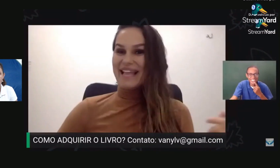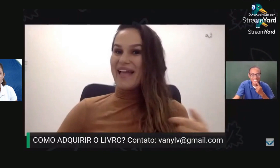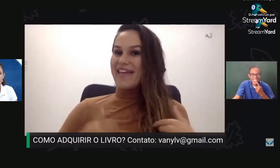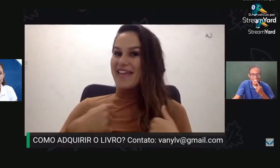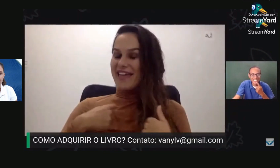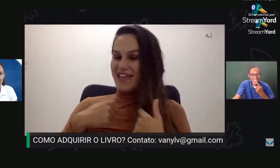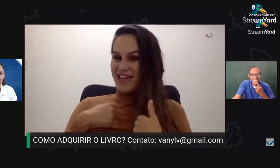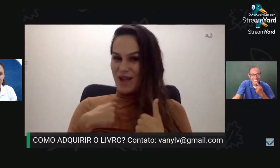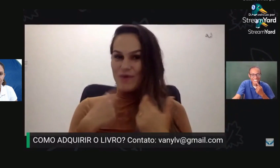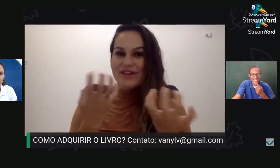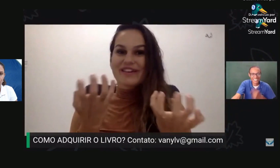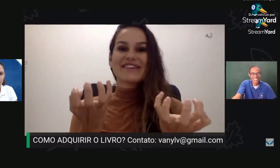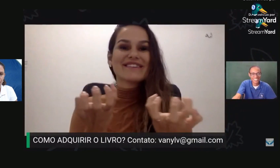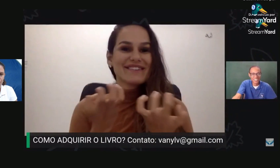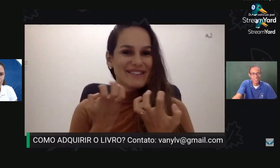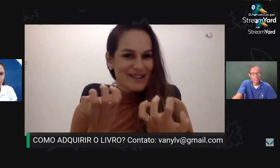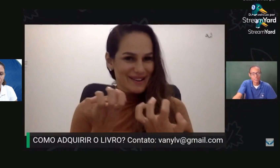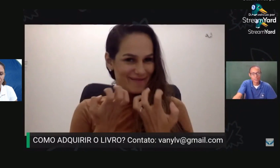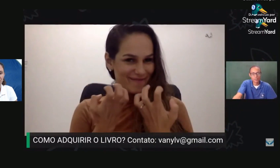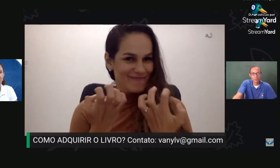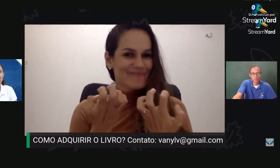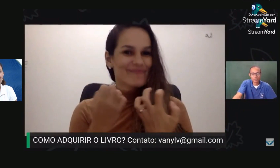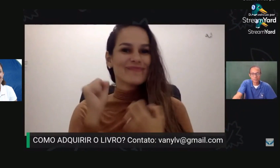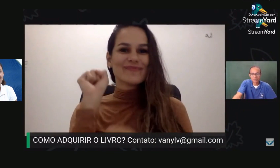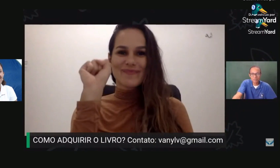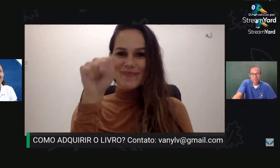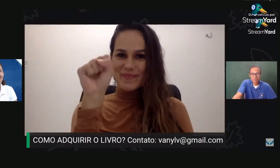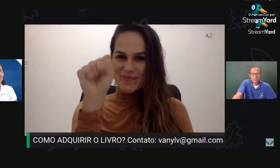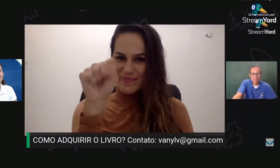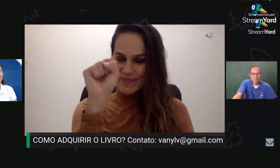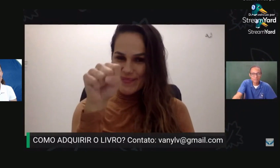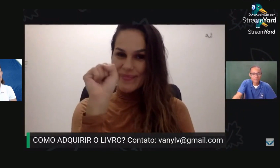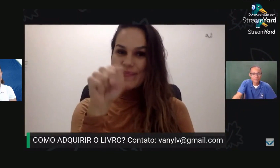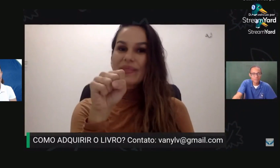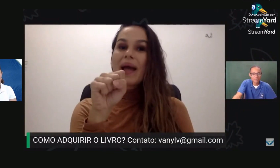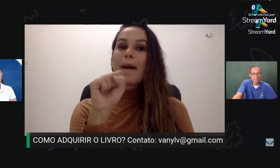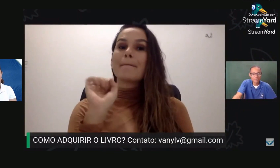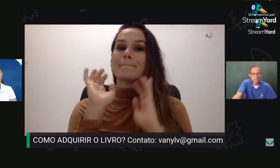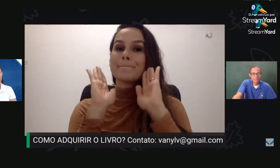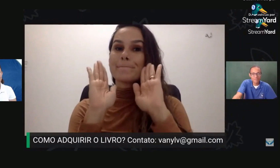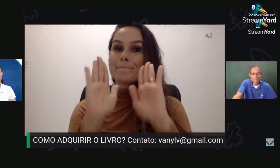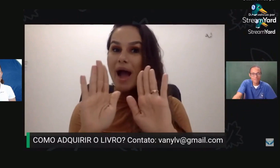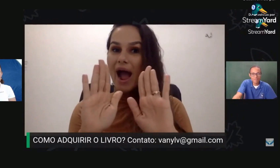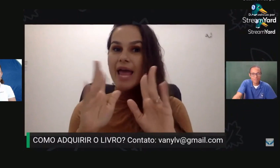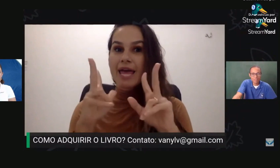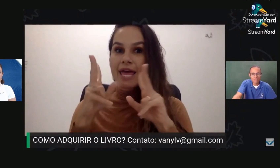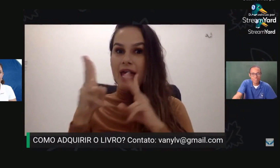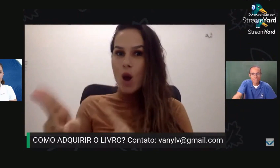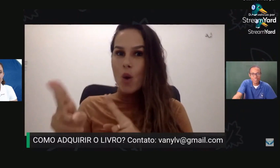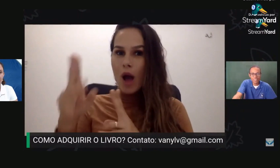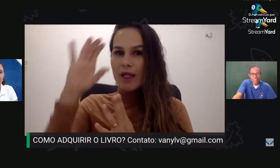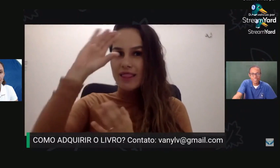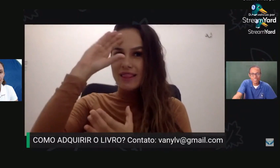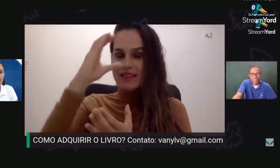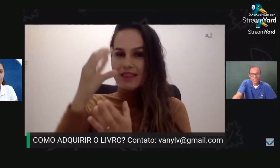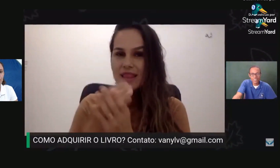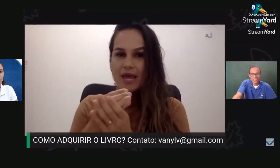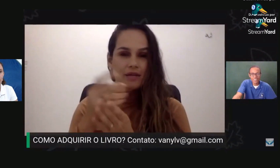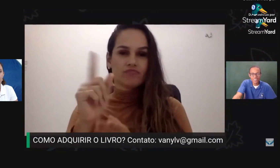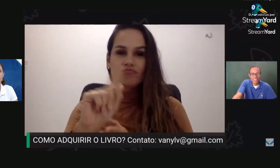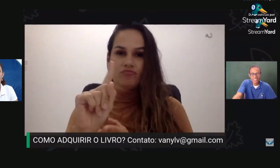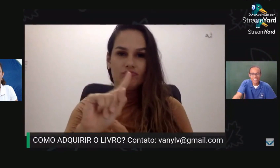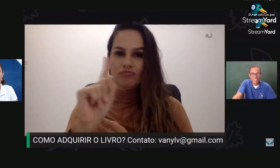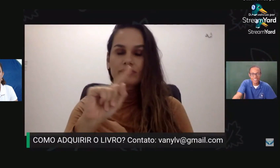que, que você pensa futuramente? Bom, eu quero sim, Reginaldo, quero muito, mas